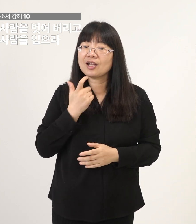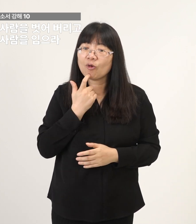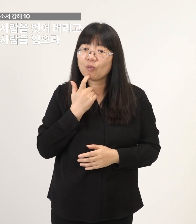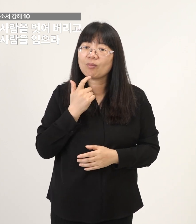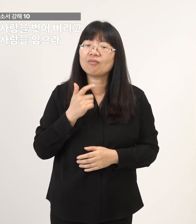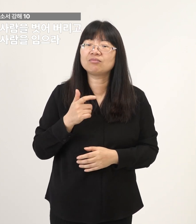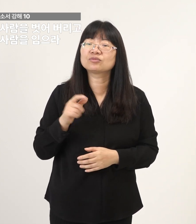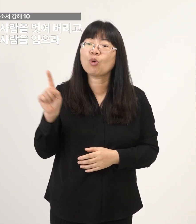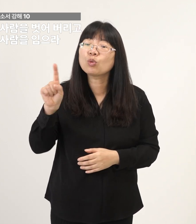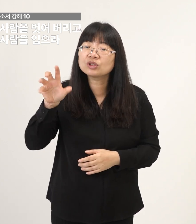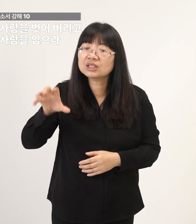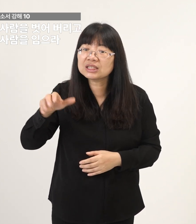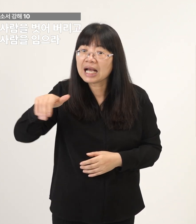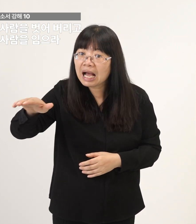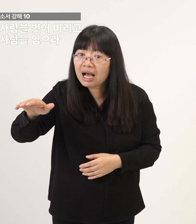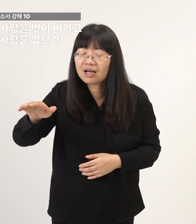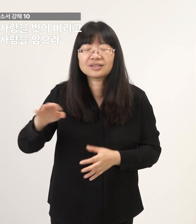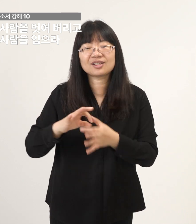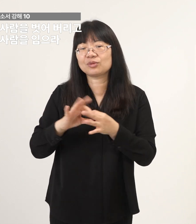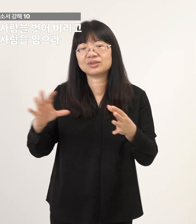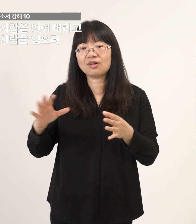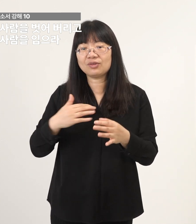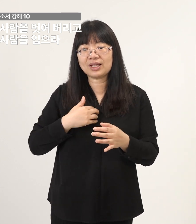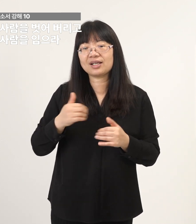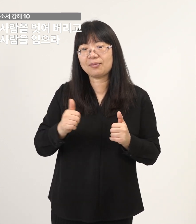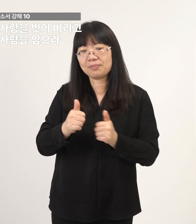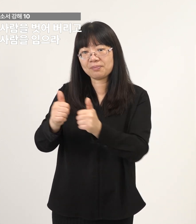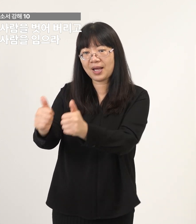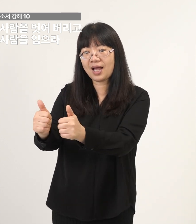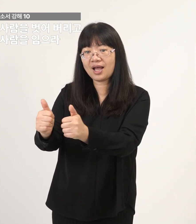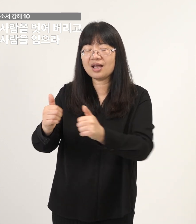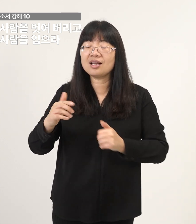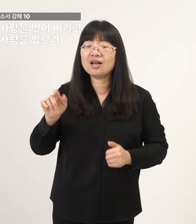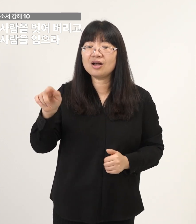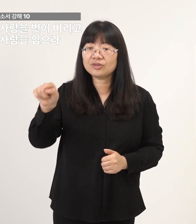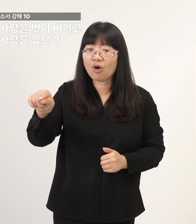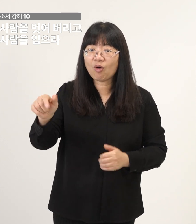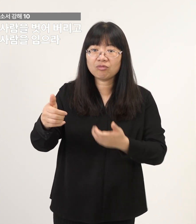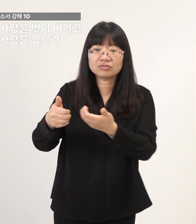가든지 내가 너와 함께 할 것이고 떠나지 아니할 것이며